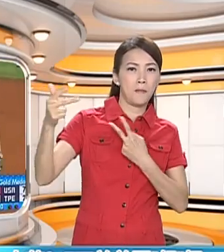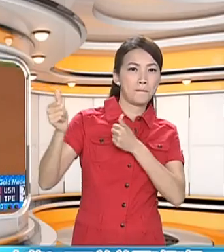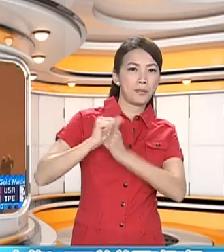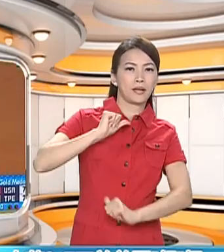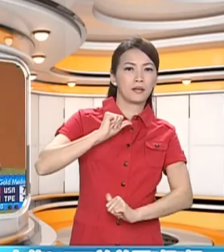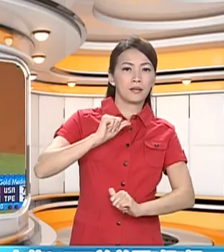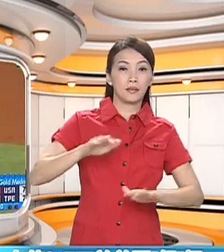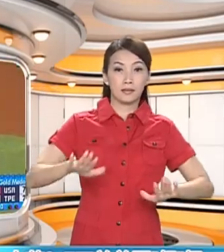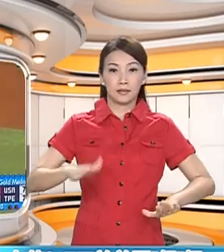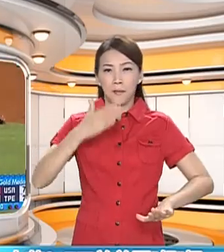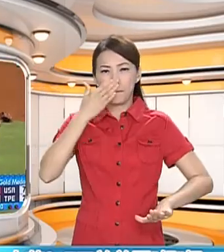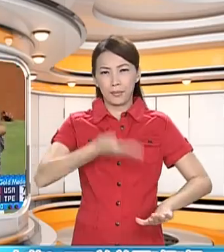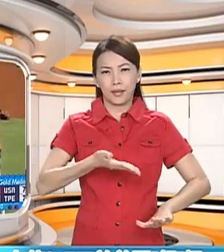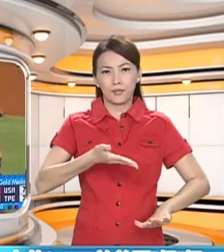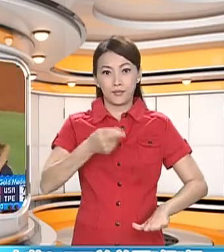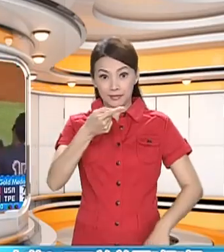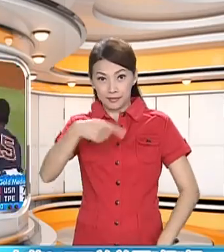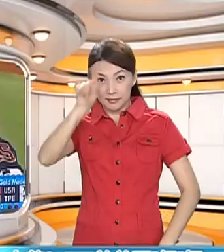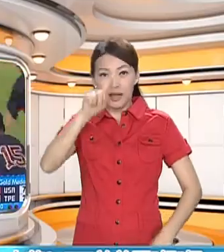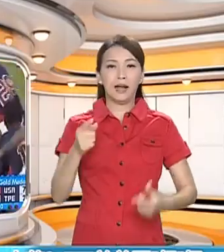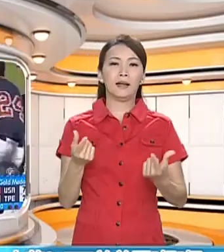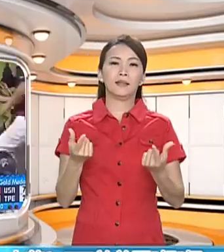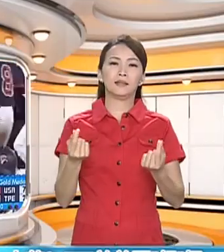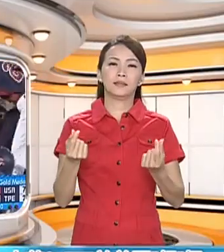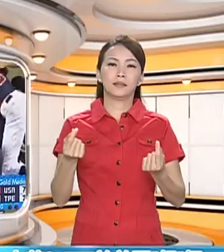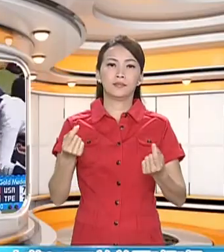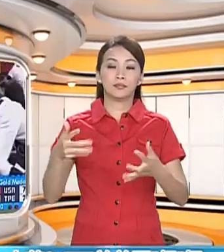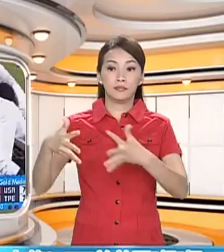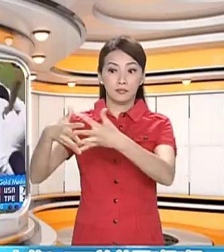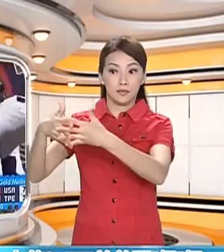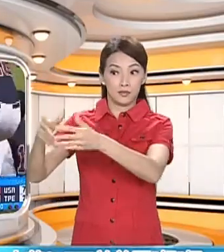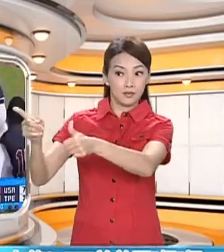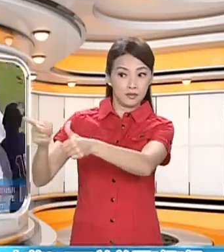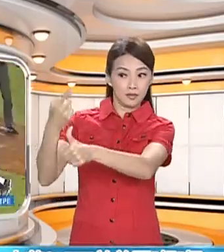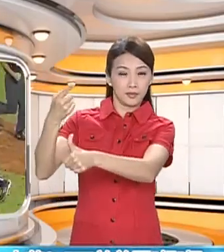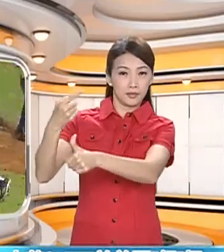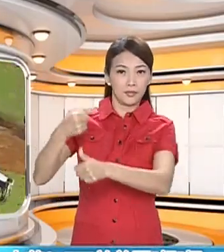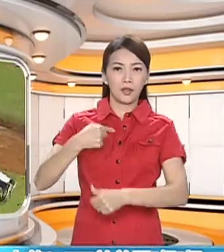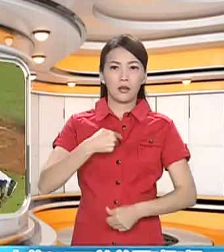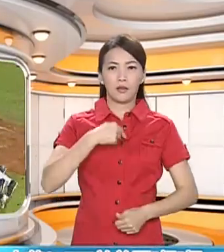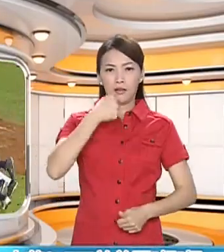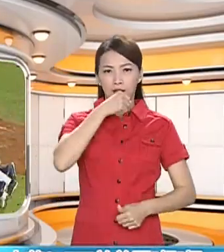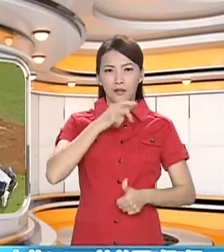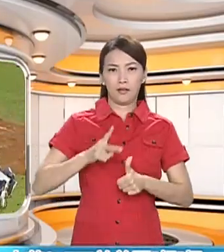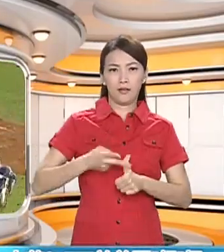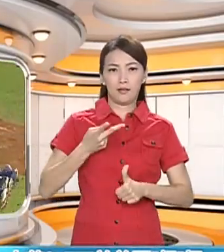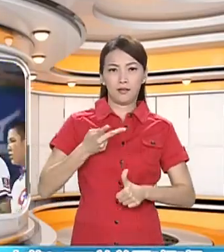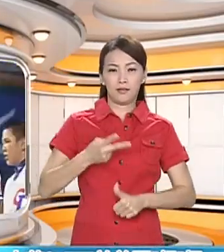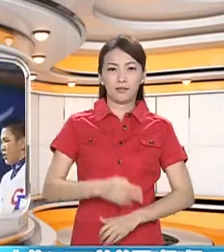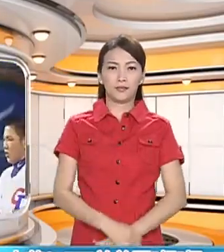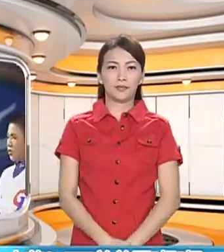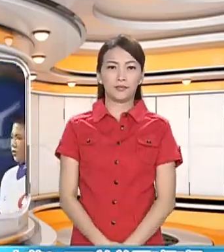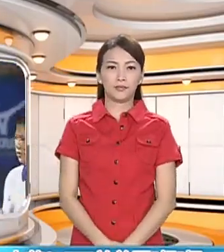以2-7败北，连续两届都是在冠军赛输给了美国队，屈居亚军。